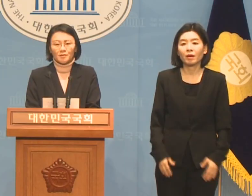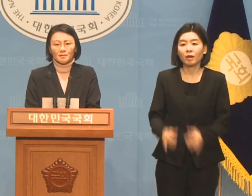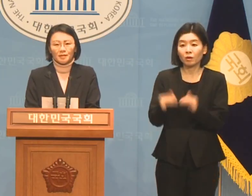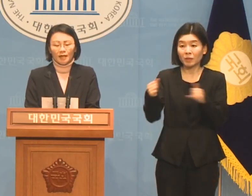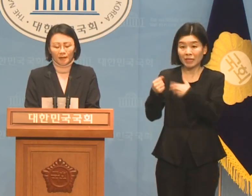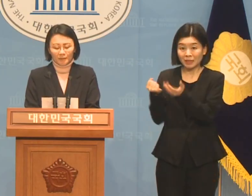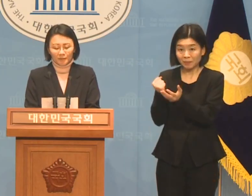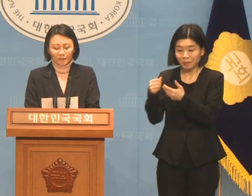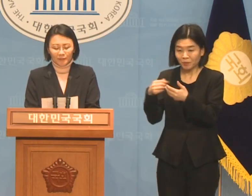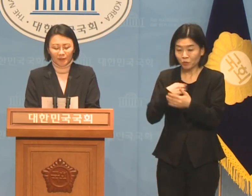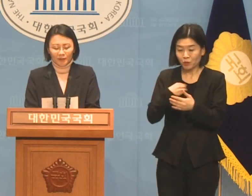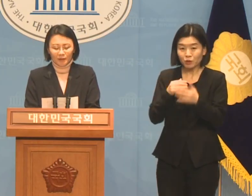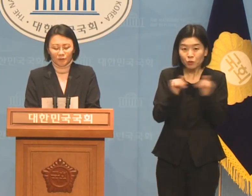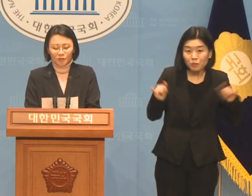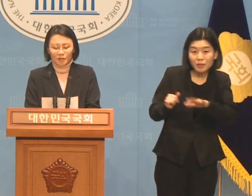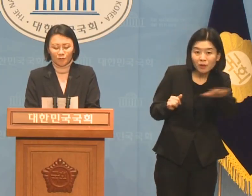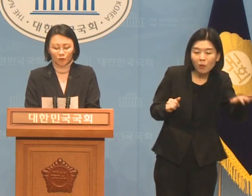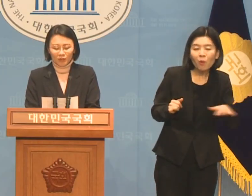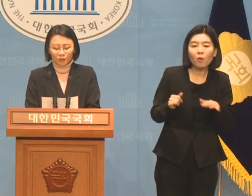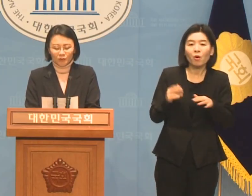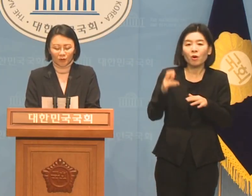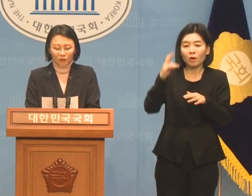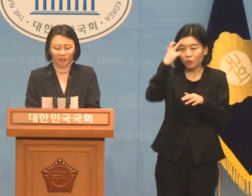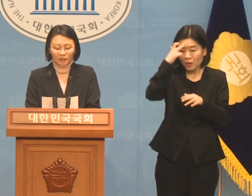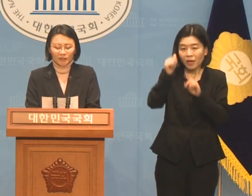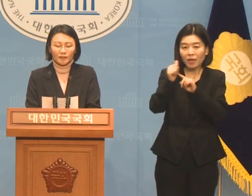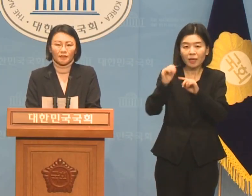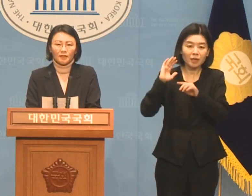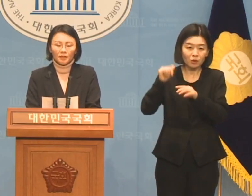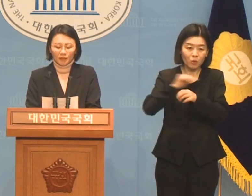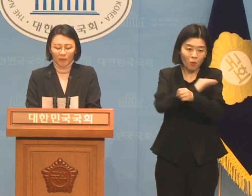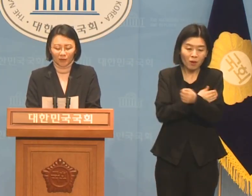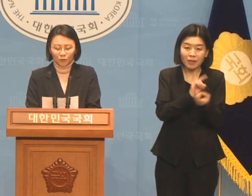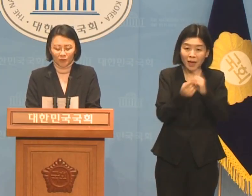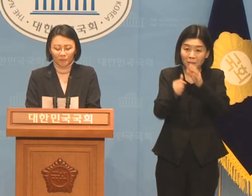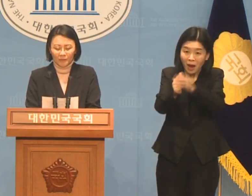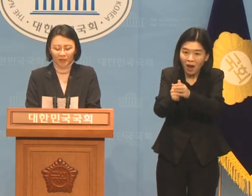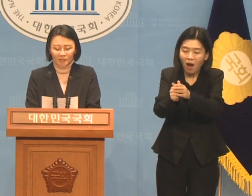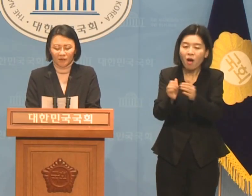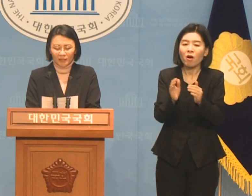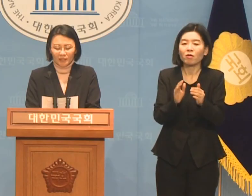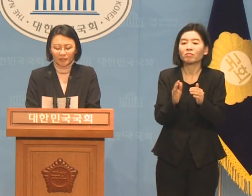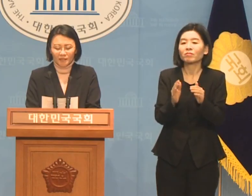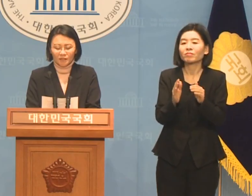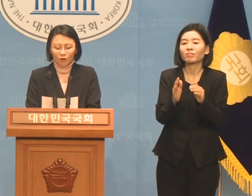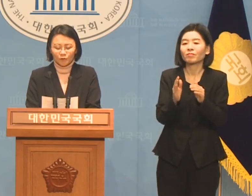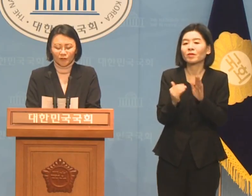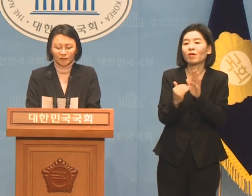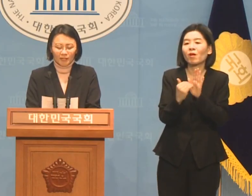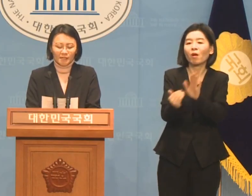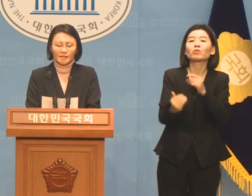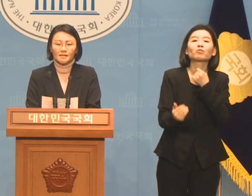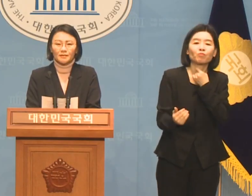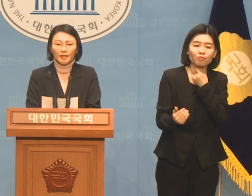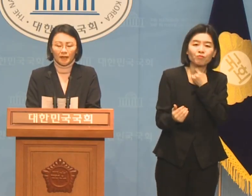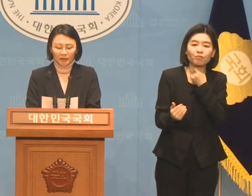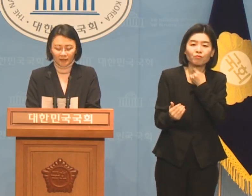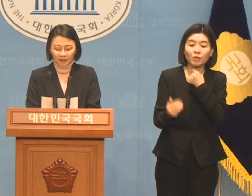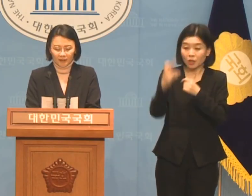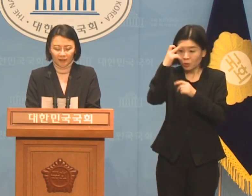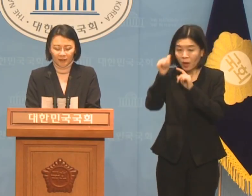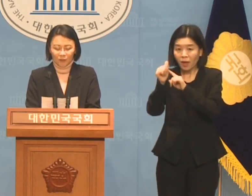수밖에 없습니다. 최상목 대통령 권한대행이 방통위법 개정안에 다시 거부권을